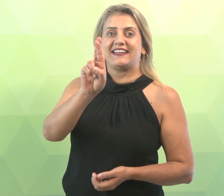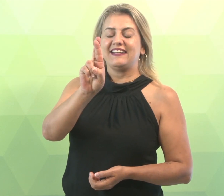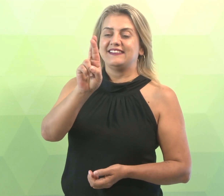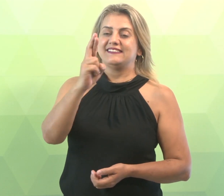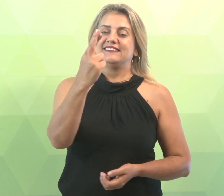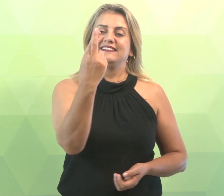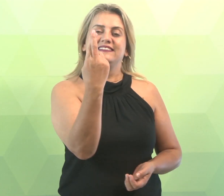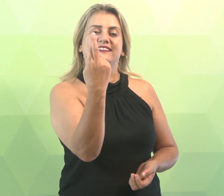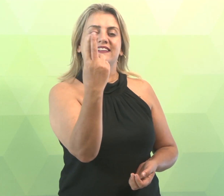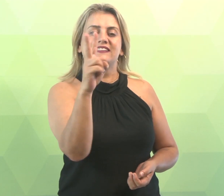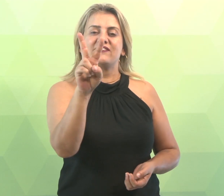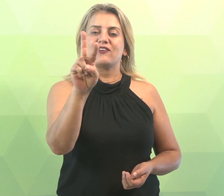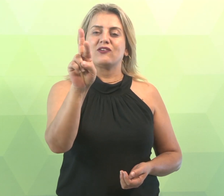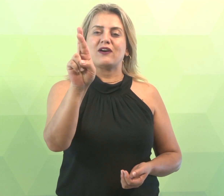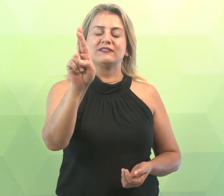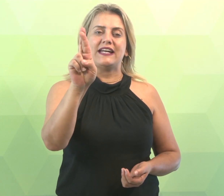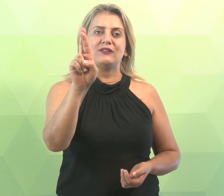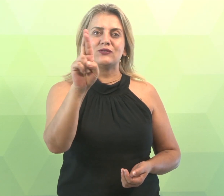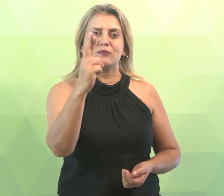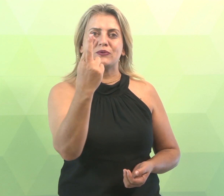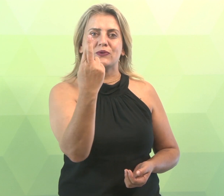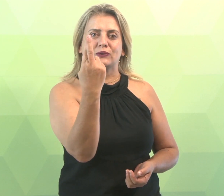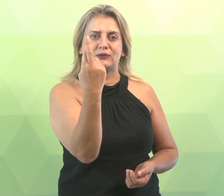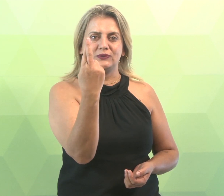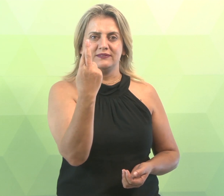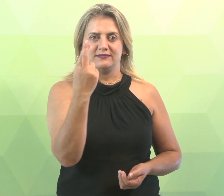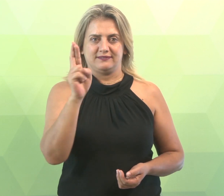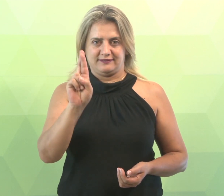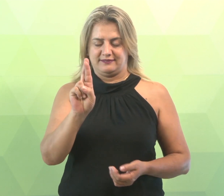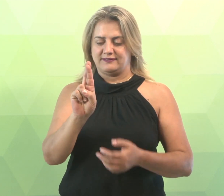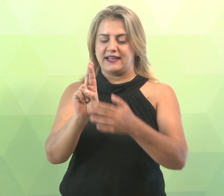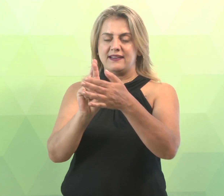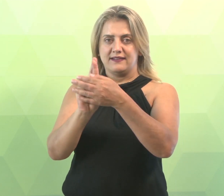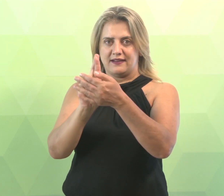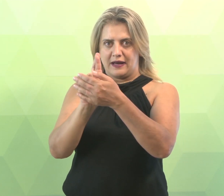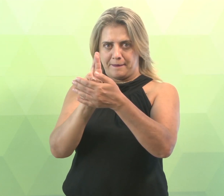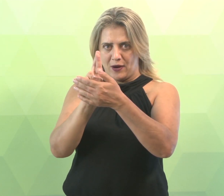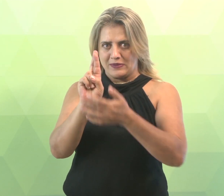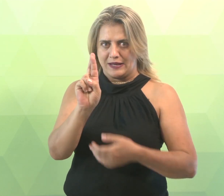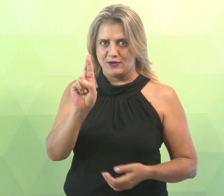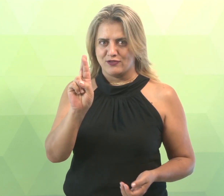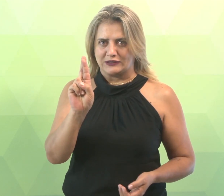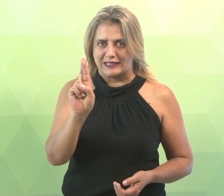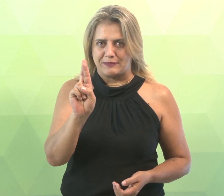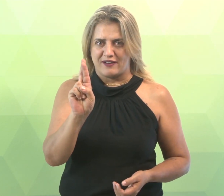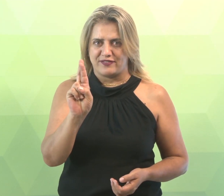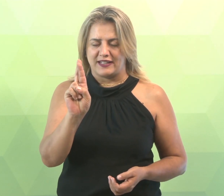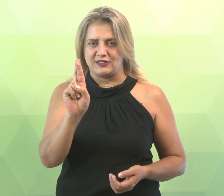R, você vai colocar um dedo sobre o outro, né? A palma da mão voltada para